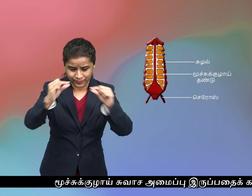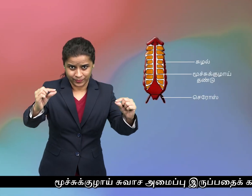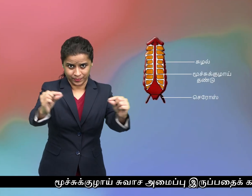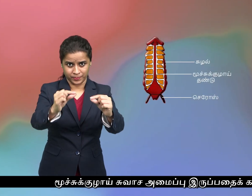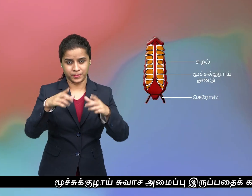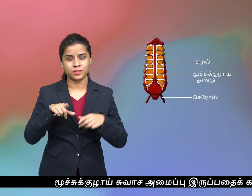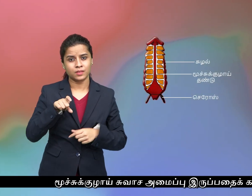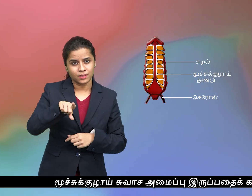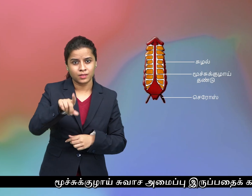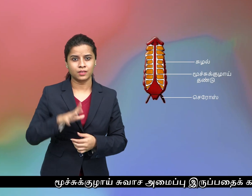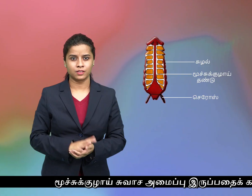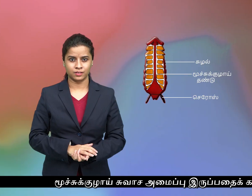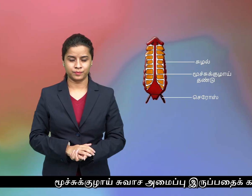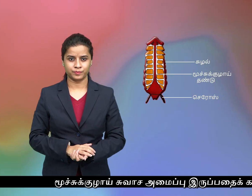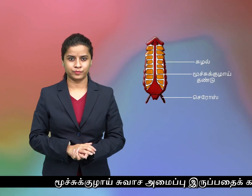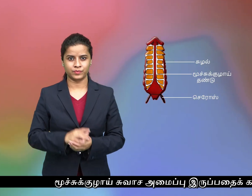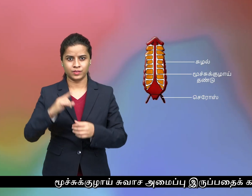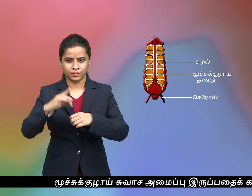மூச்சுக்குழாய் சுவாச அமைப்பு இருப்பதை காண்கிறோம்.